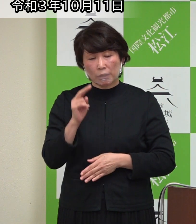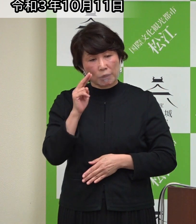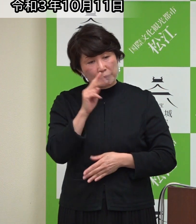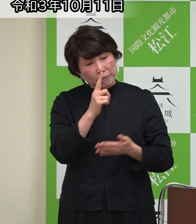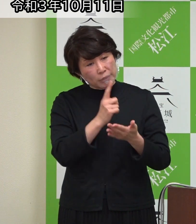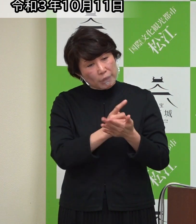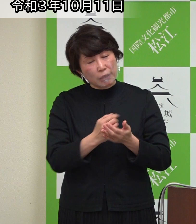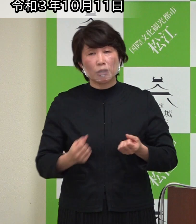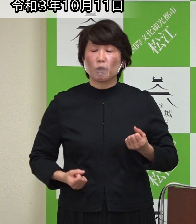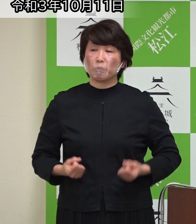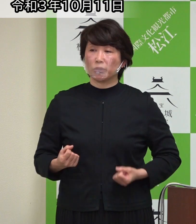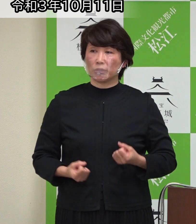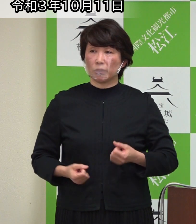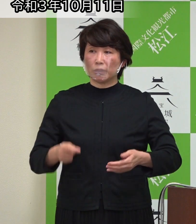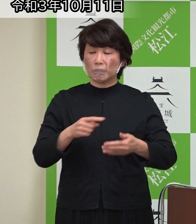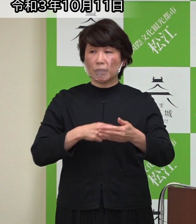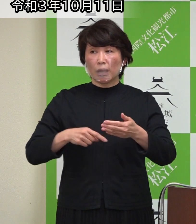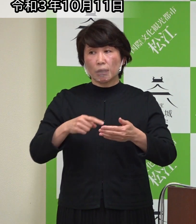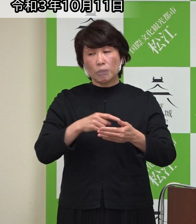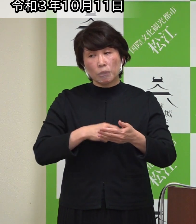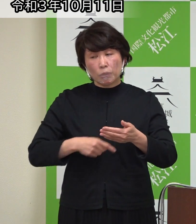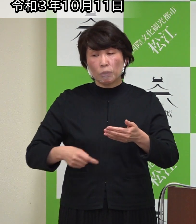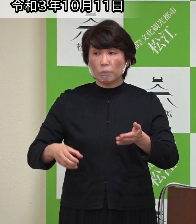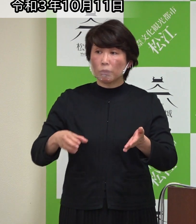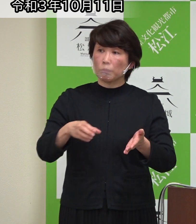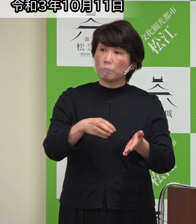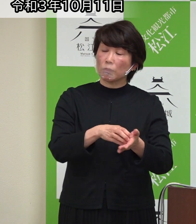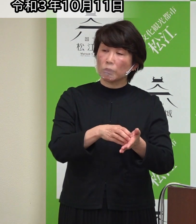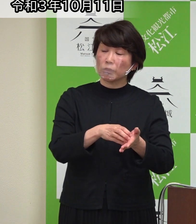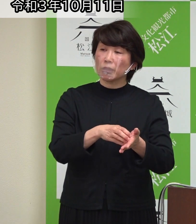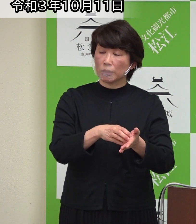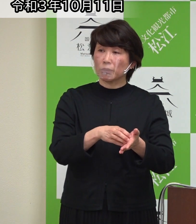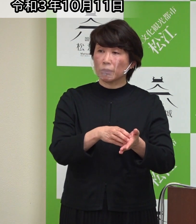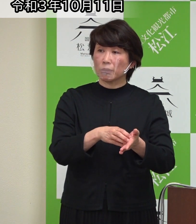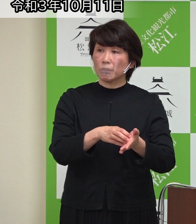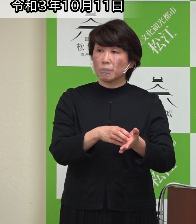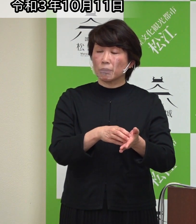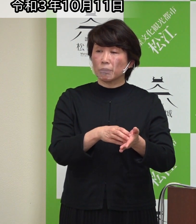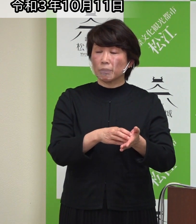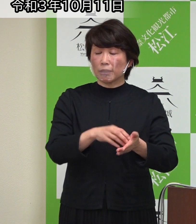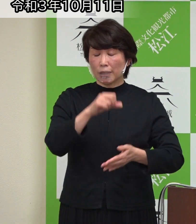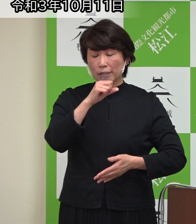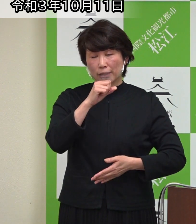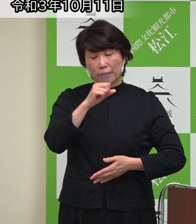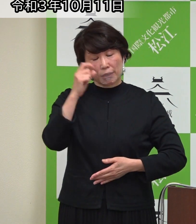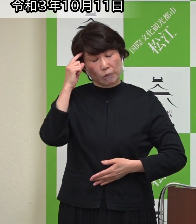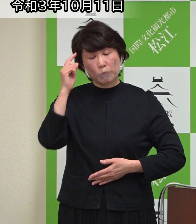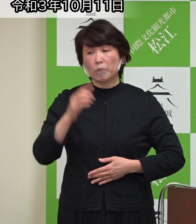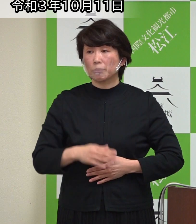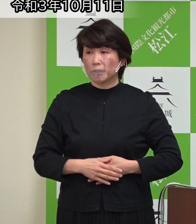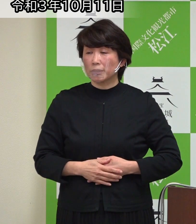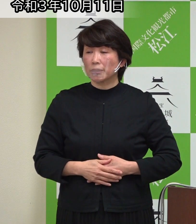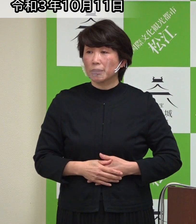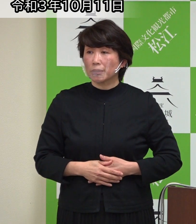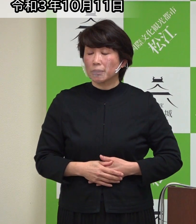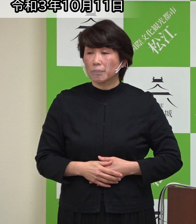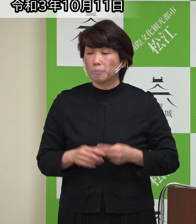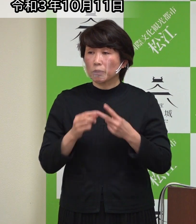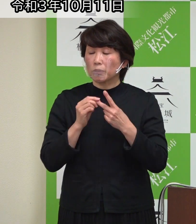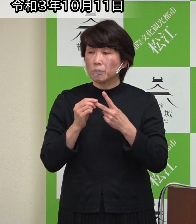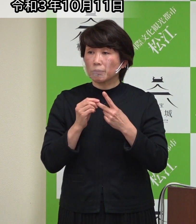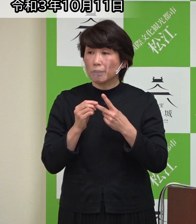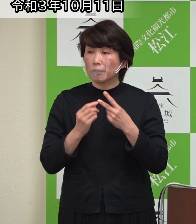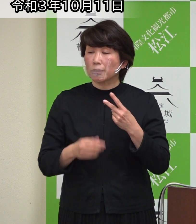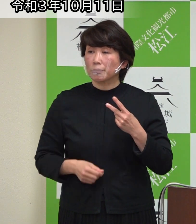純に面白いってだけの情報でもいいと思いますし、そういったものを一つ挙げるっていうのがまず1点と、はい、もう一つはその、